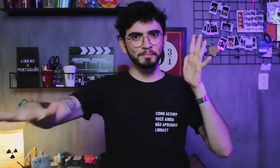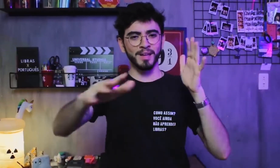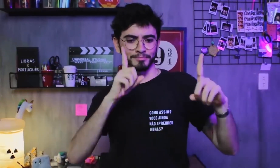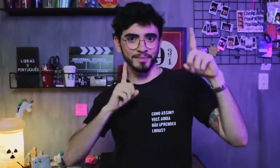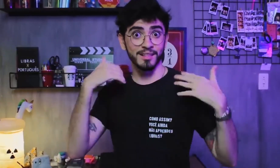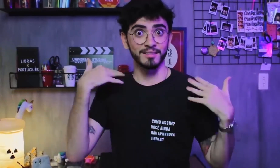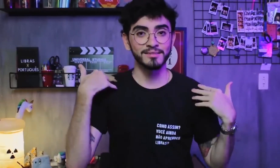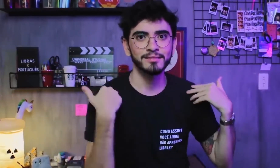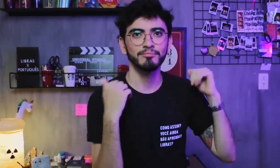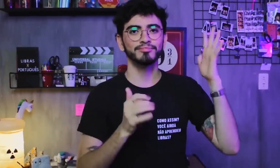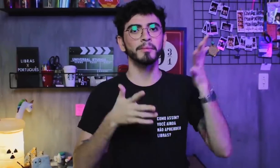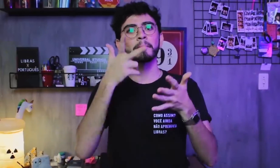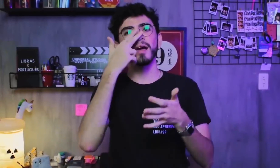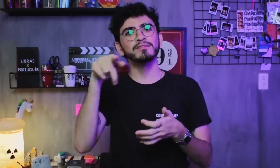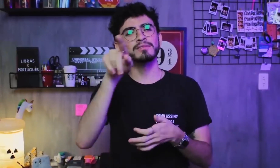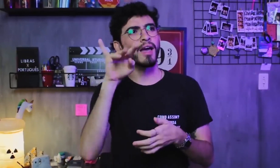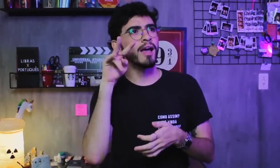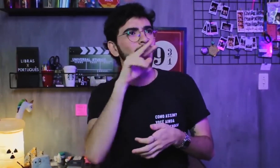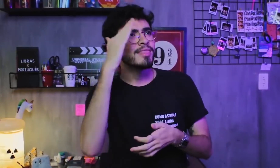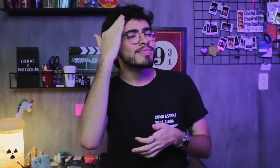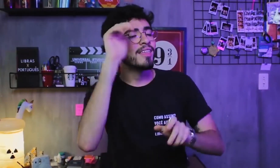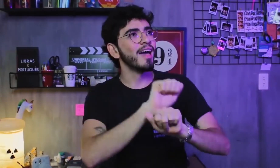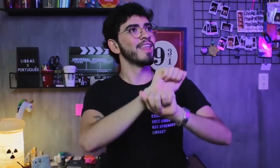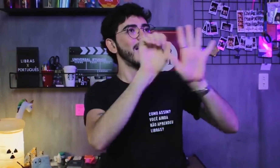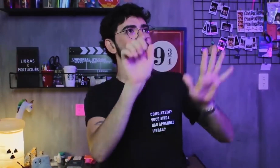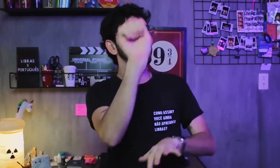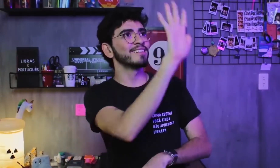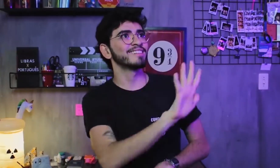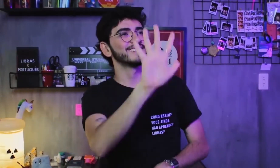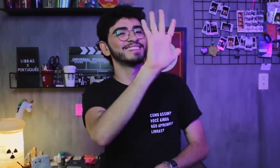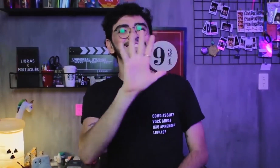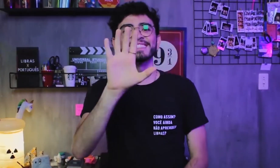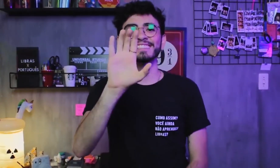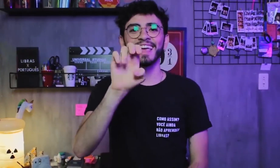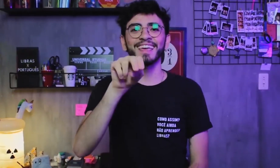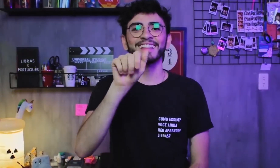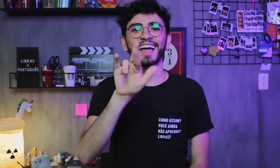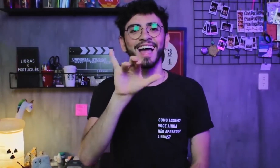corpo e seus movimentos para construir um cenário de forma clara e objetiva.